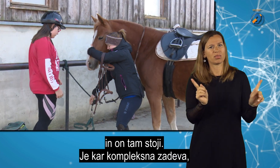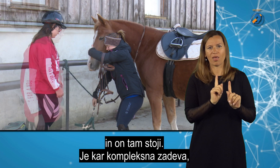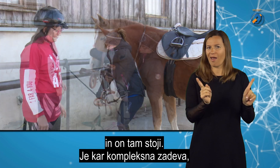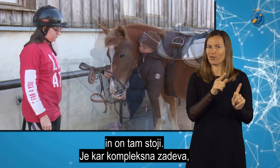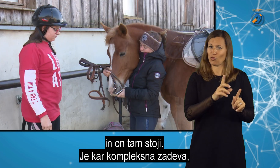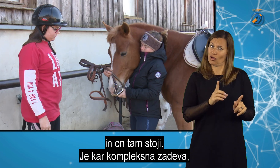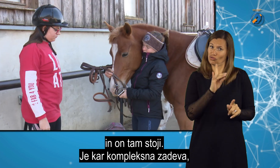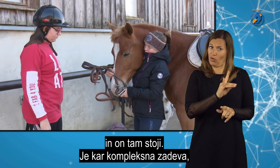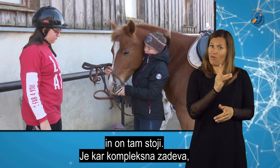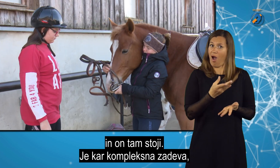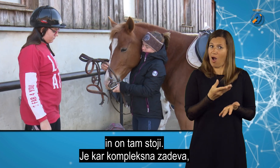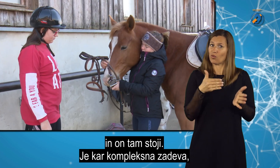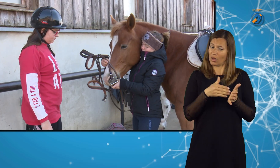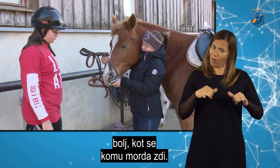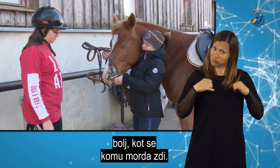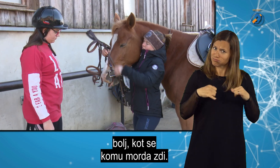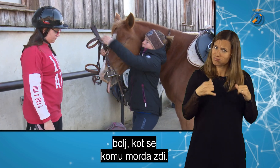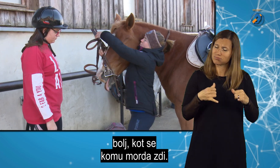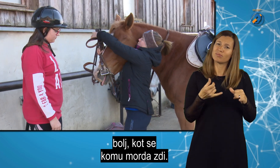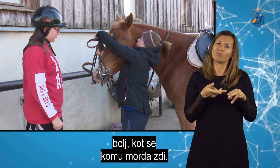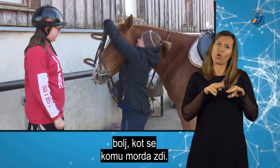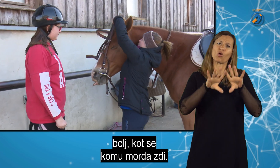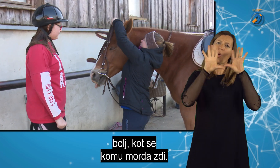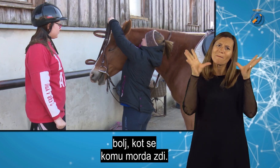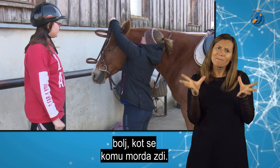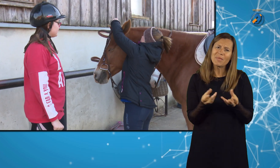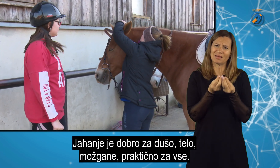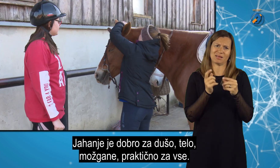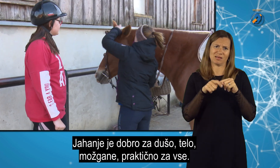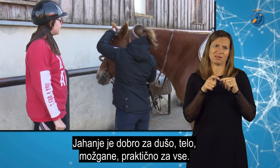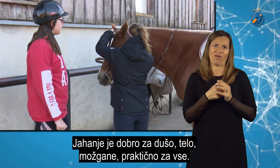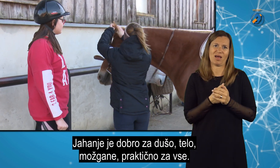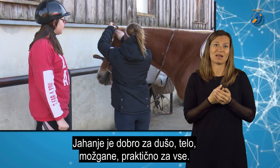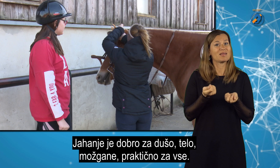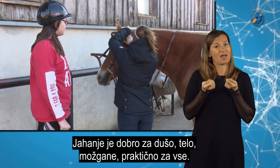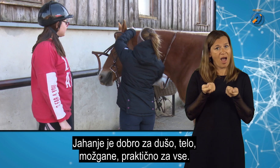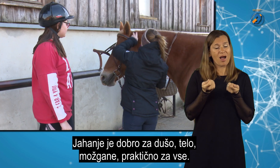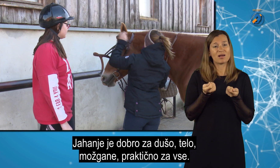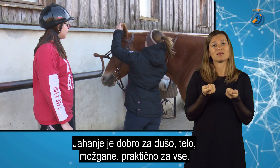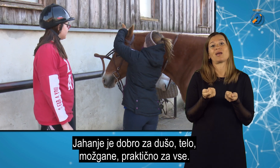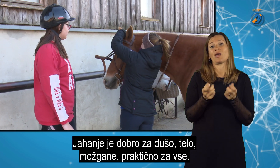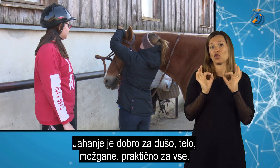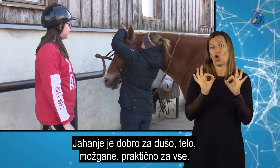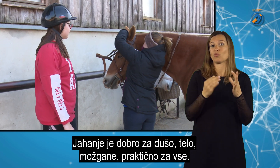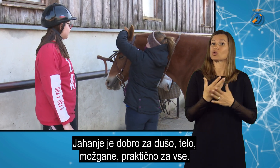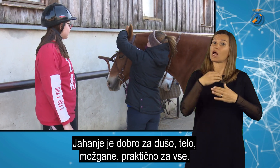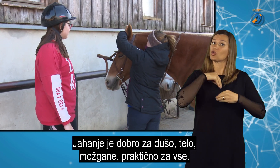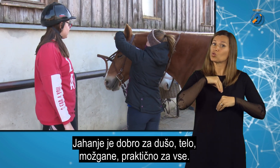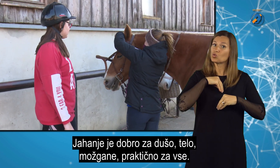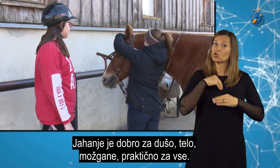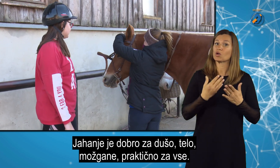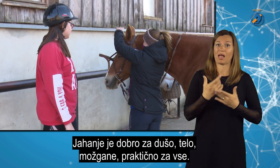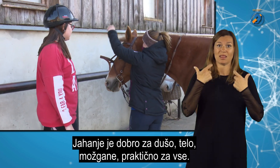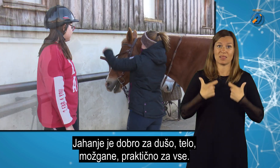ja, je kar precej kompleksna zadeva, bolj kot se mogoče komu zdi, ne. Jahanje je dobro za